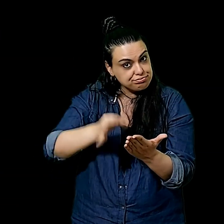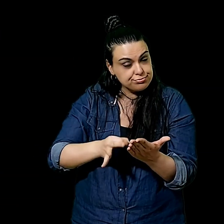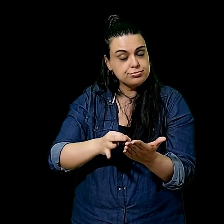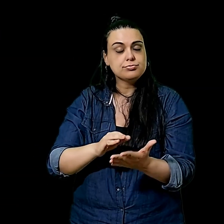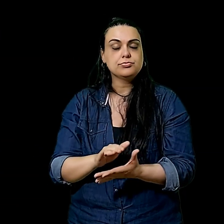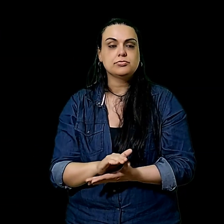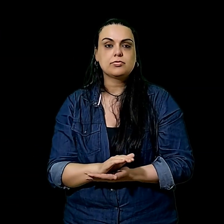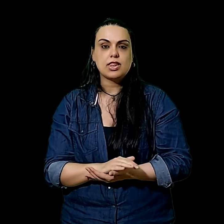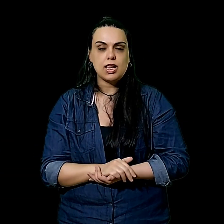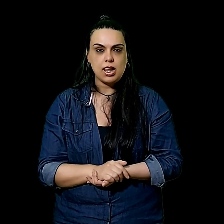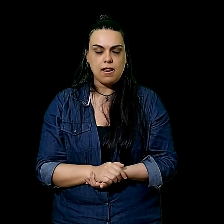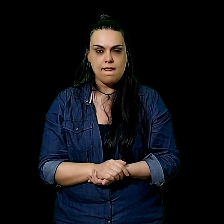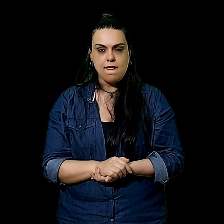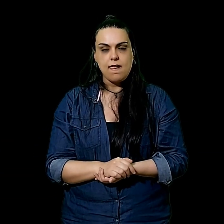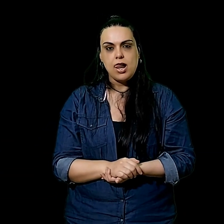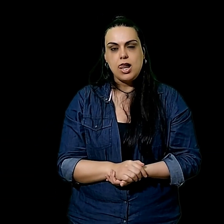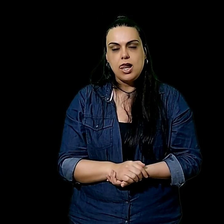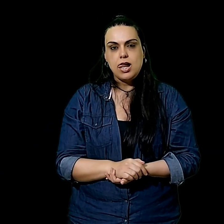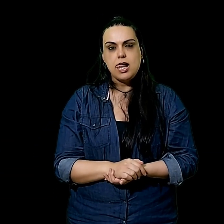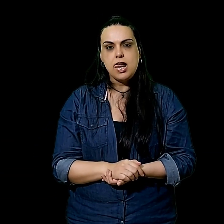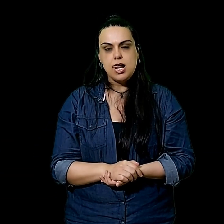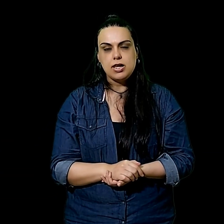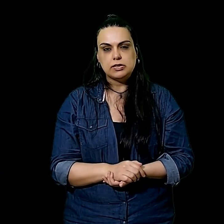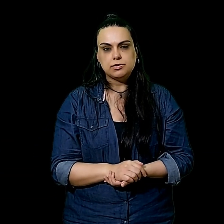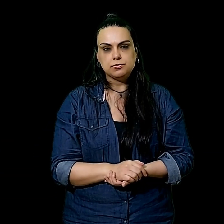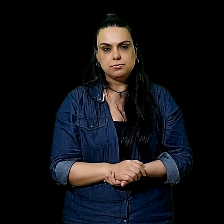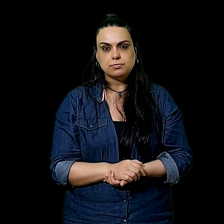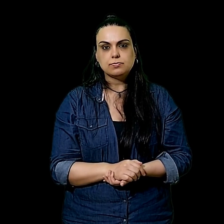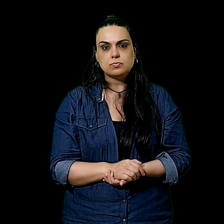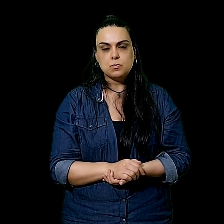disso que eu disse agora.